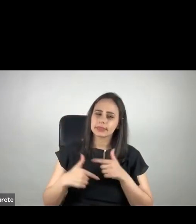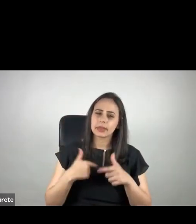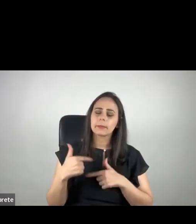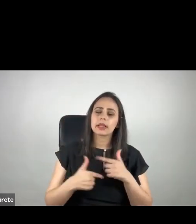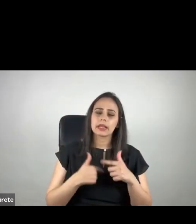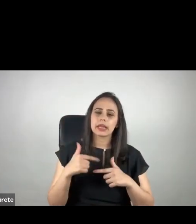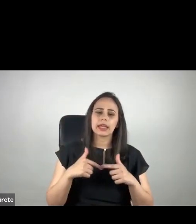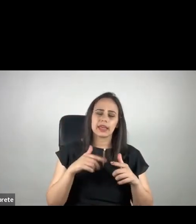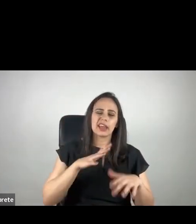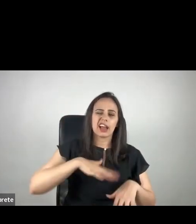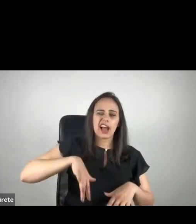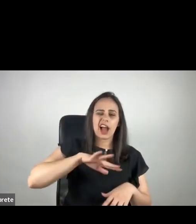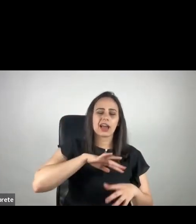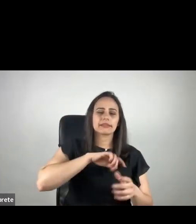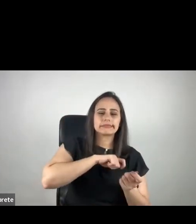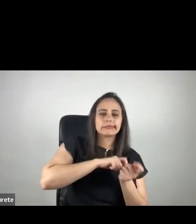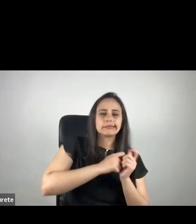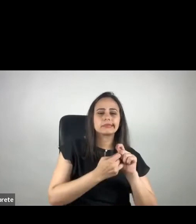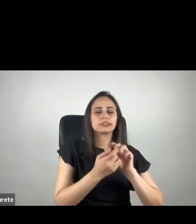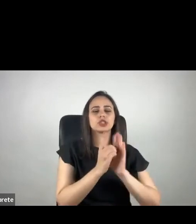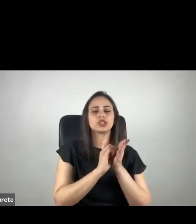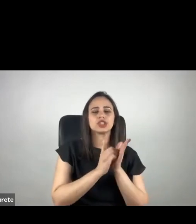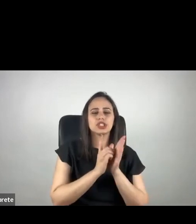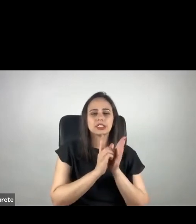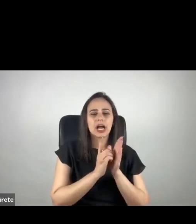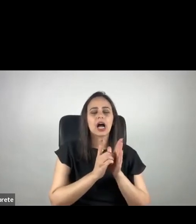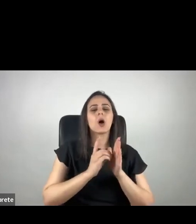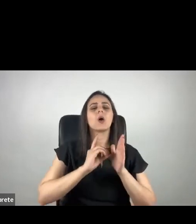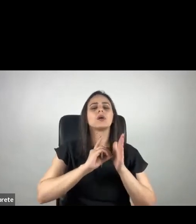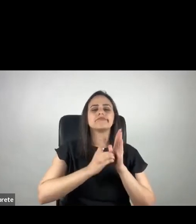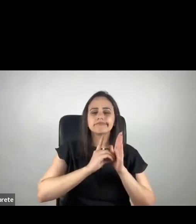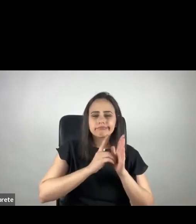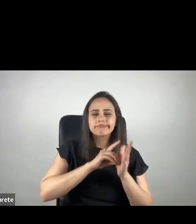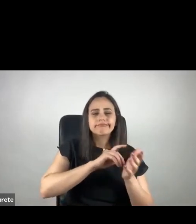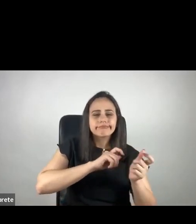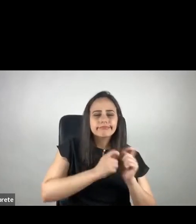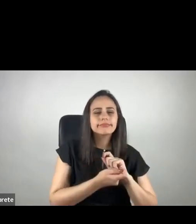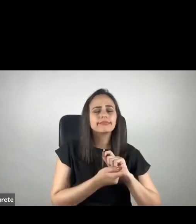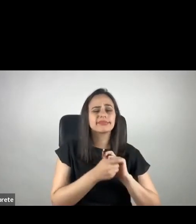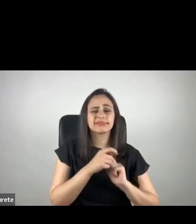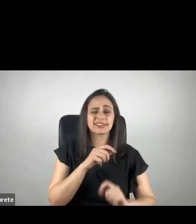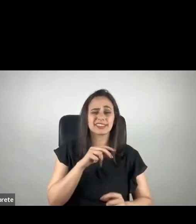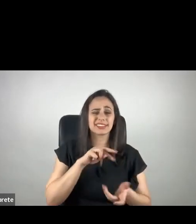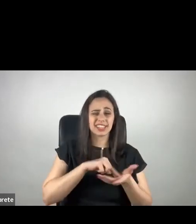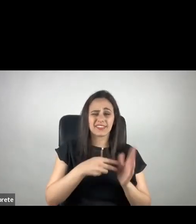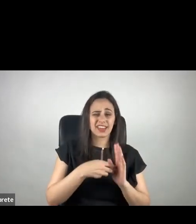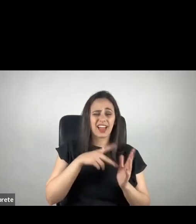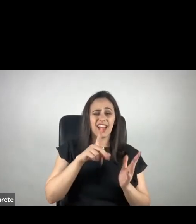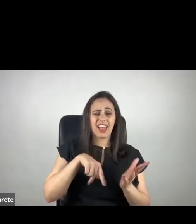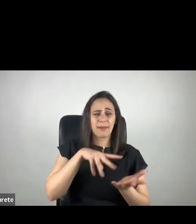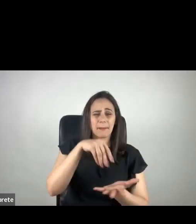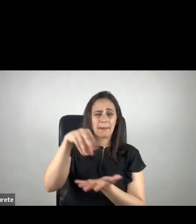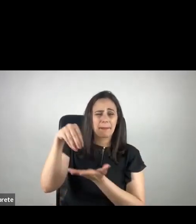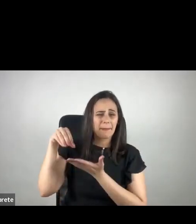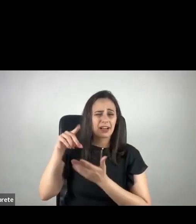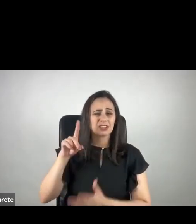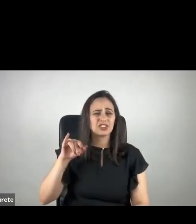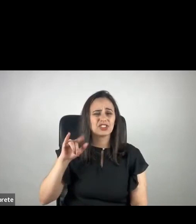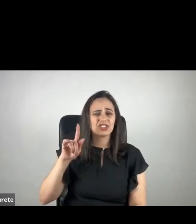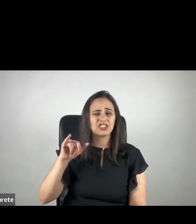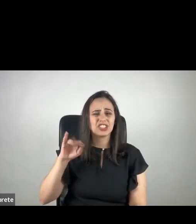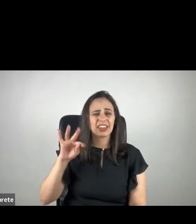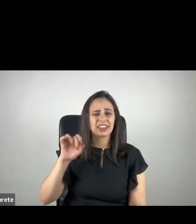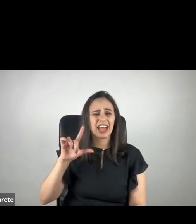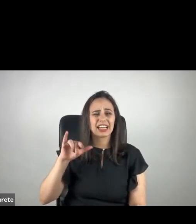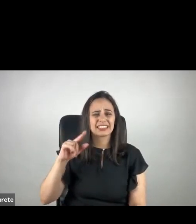transformação digital. Transformação digital não é digitalizar coisas. Porque as pessoas acham,